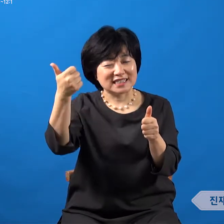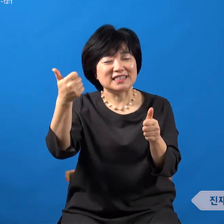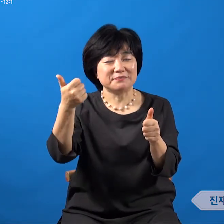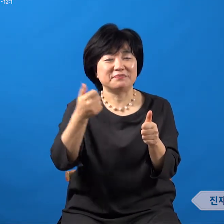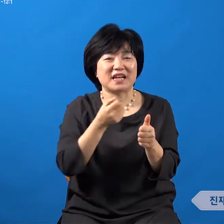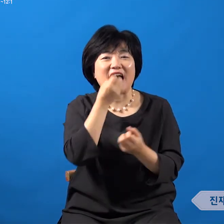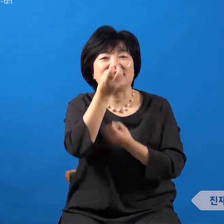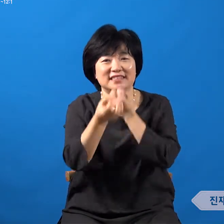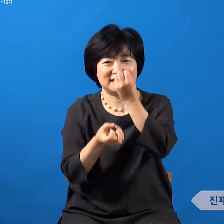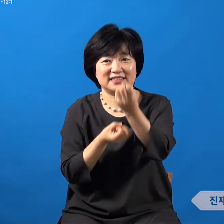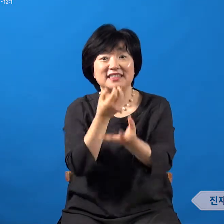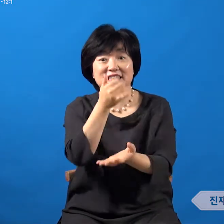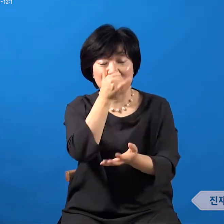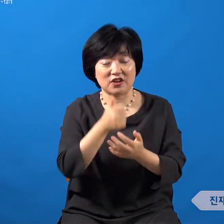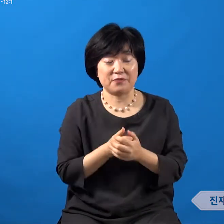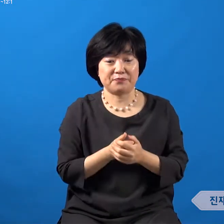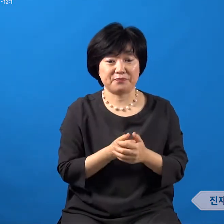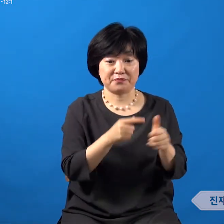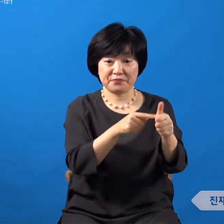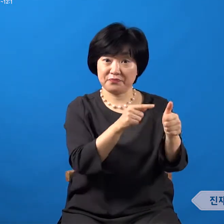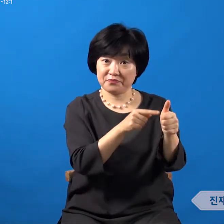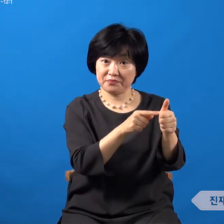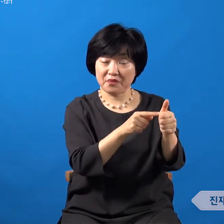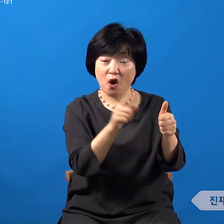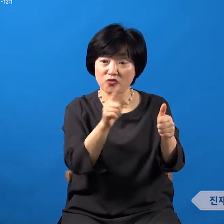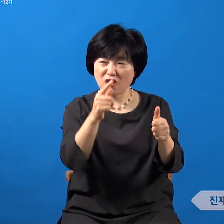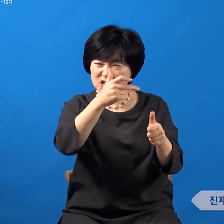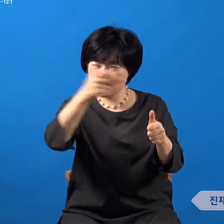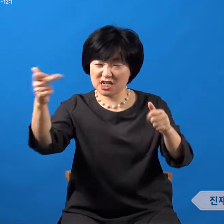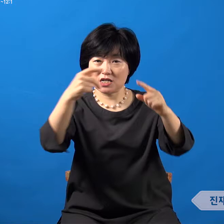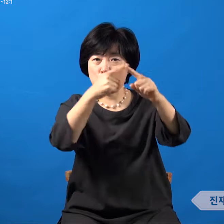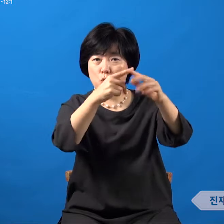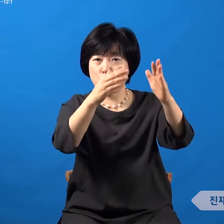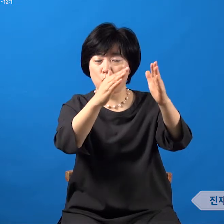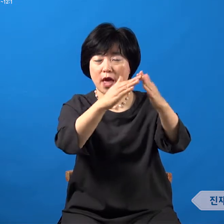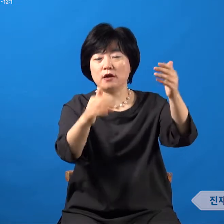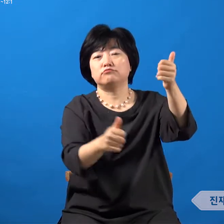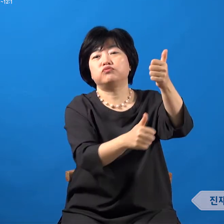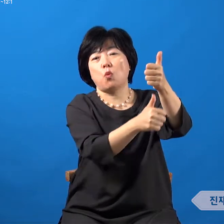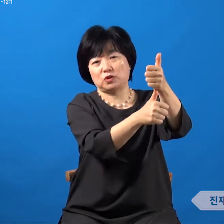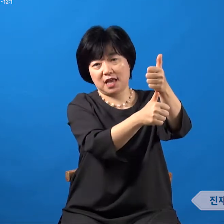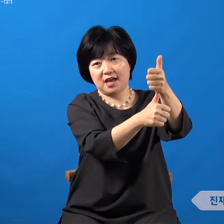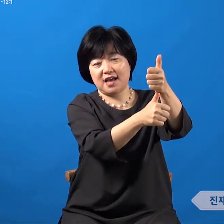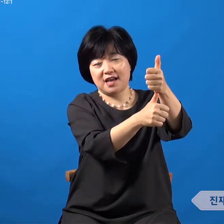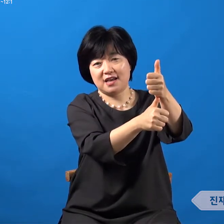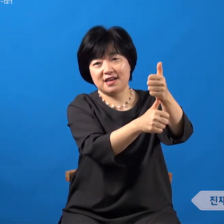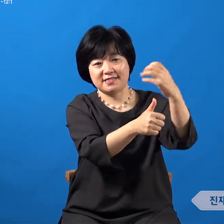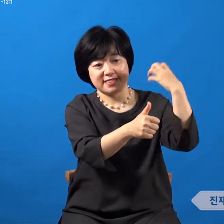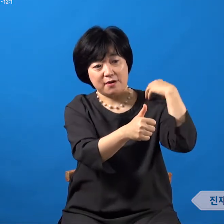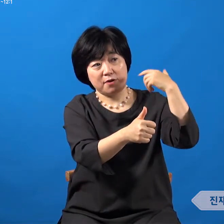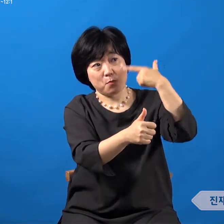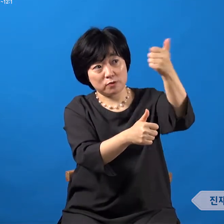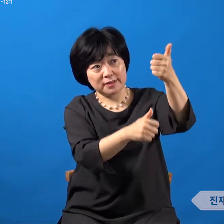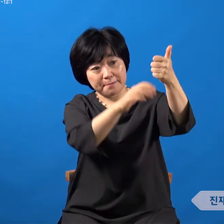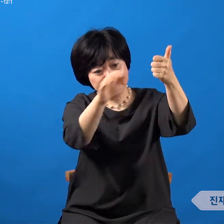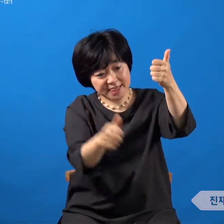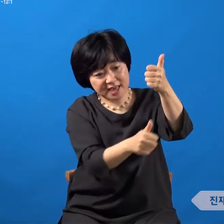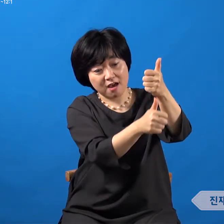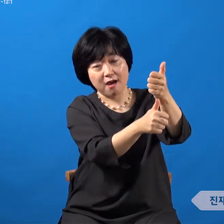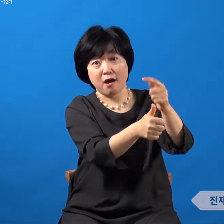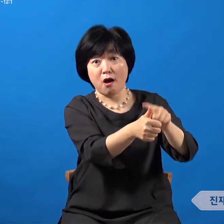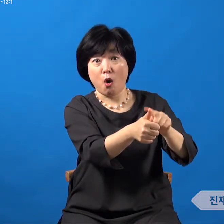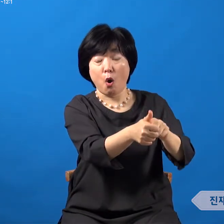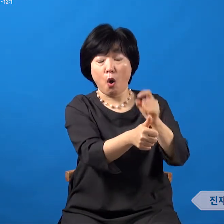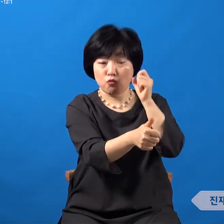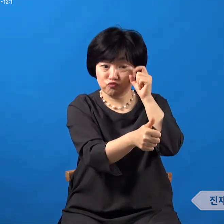있습니다. 이분이 제일 잘 나가는 부목사님이셨습니다. 아주 큰 교회에 많은 사람의